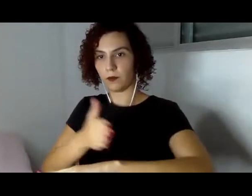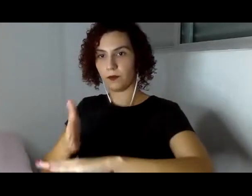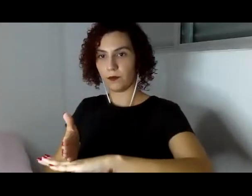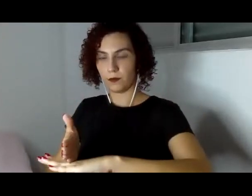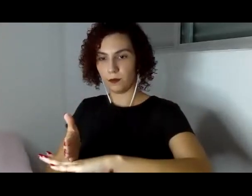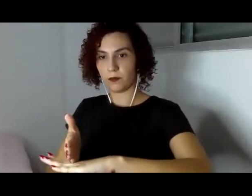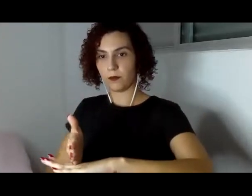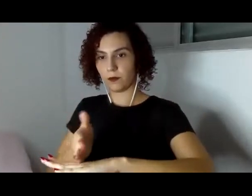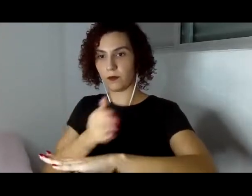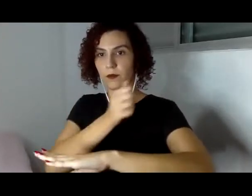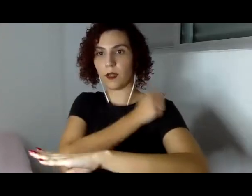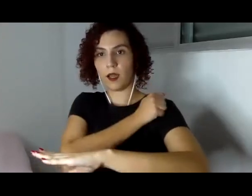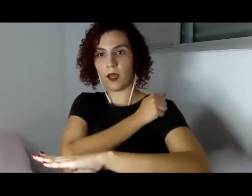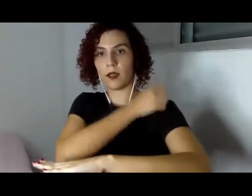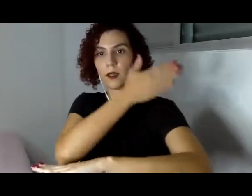Anatomia.